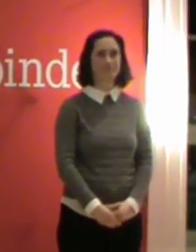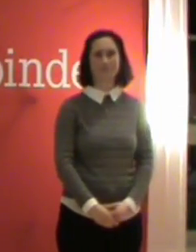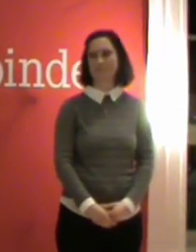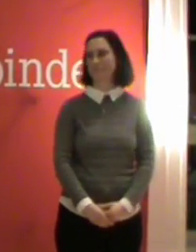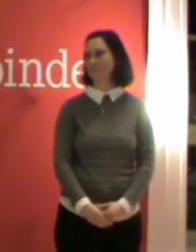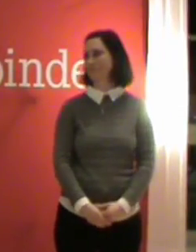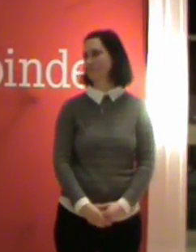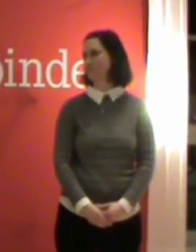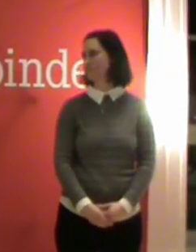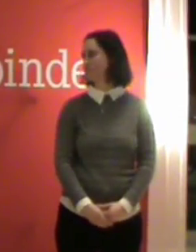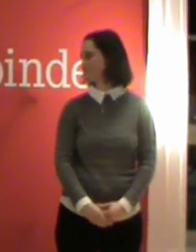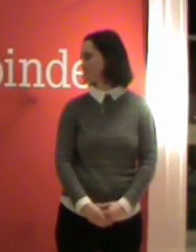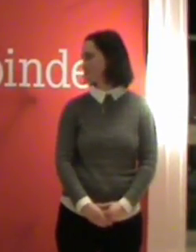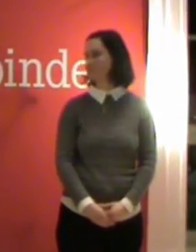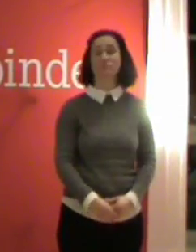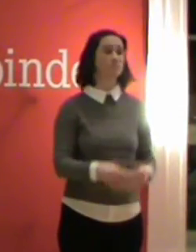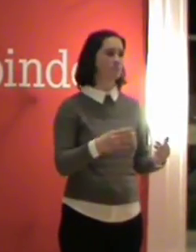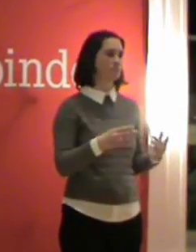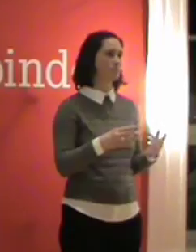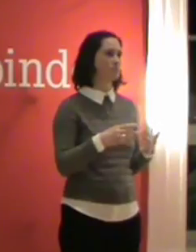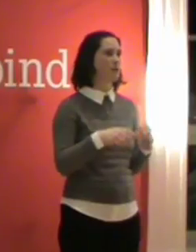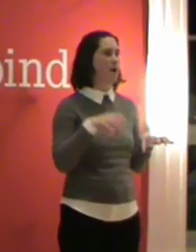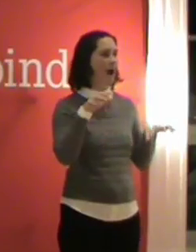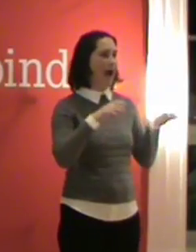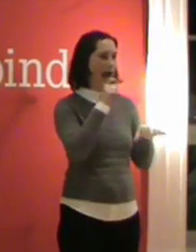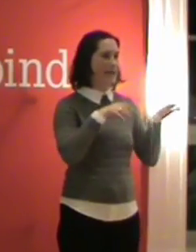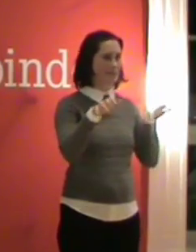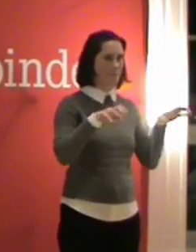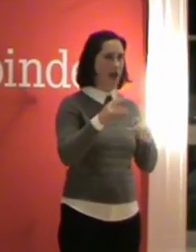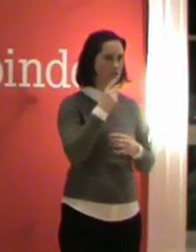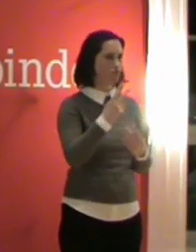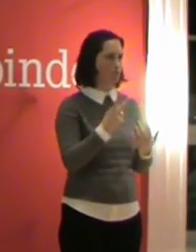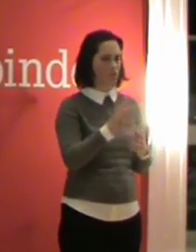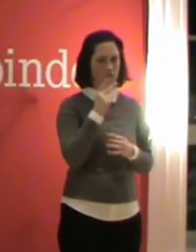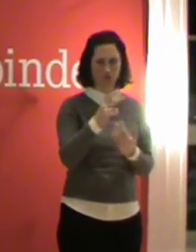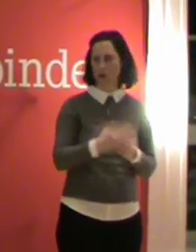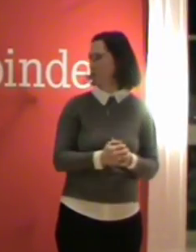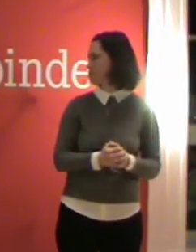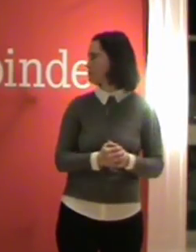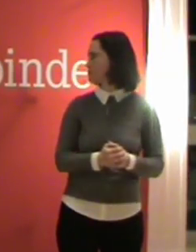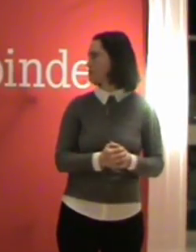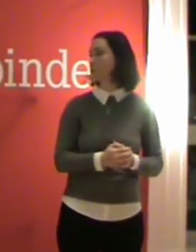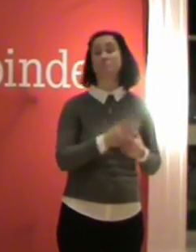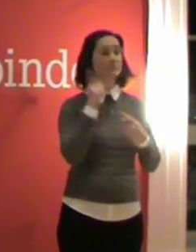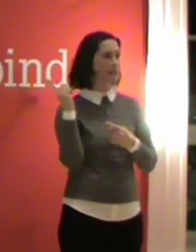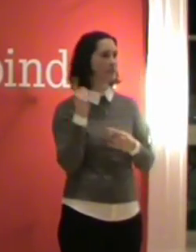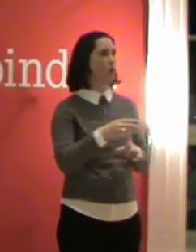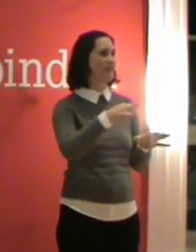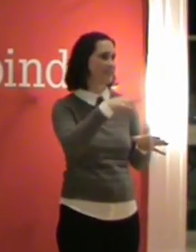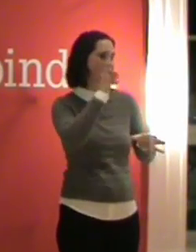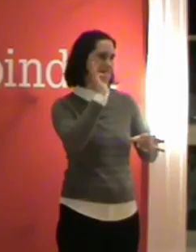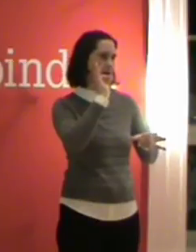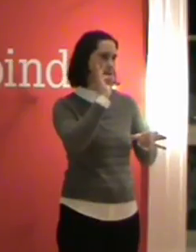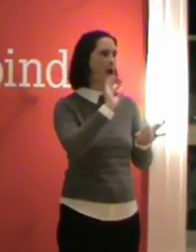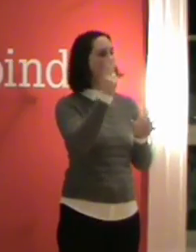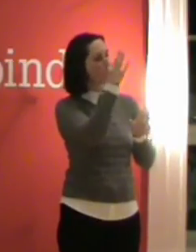Ich wollte aber die Ergebnisse von irgendwelchen Eisbärenleser und dann gucken müssen, was es ist, kann man dir auch hier die Trasse